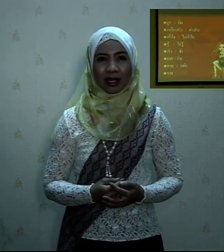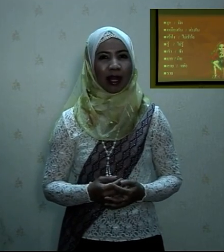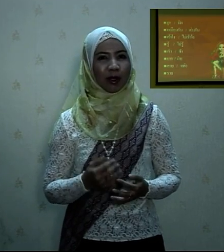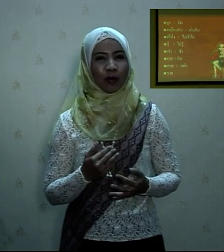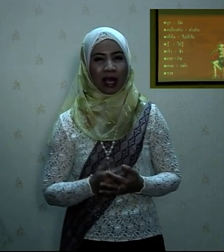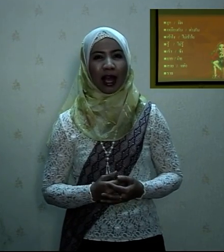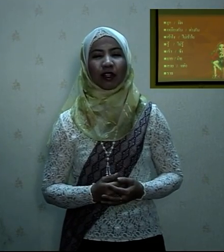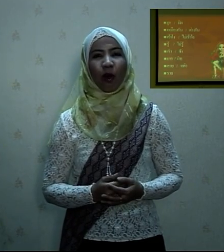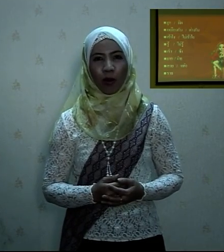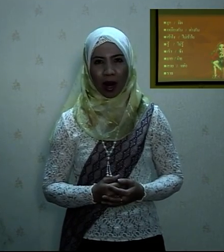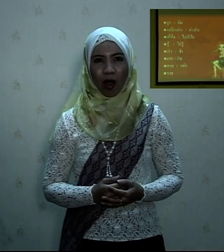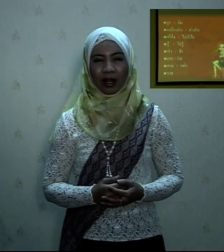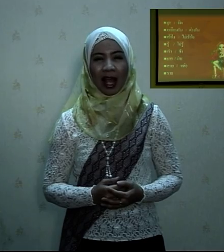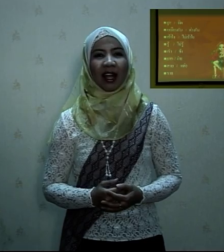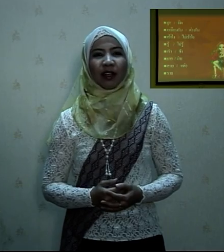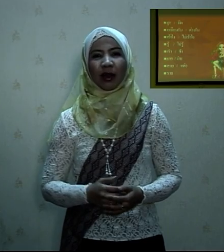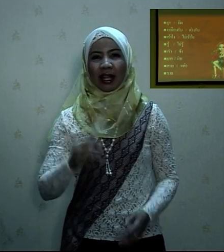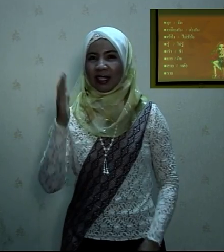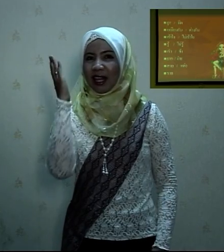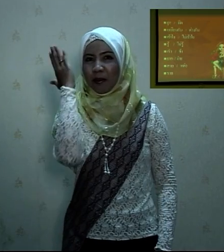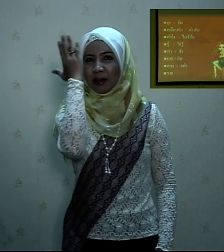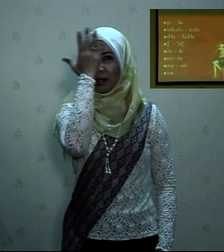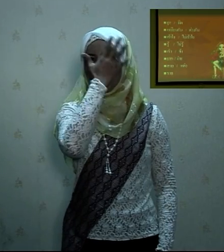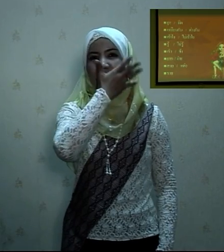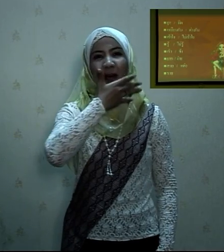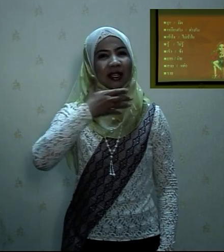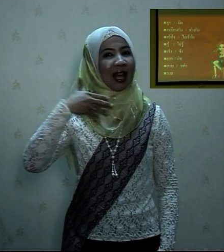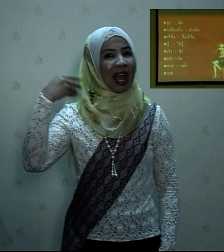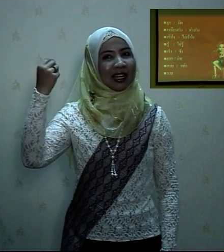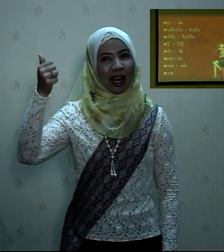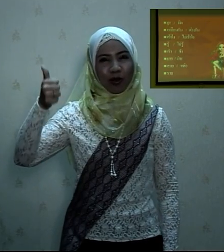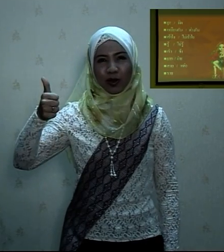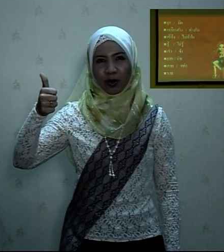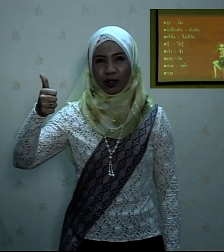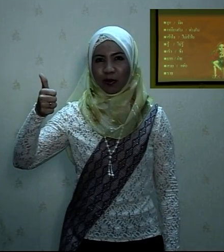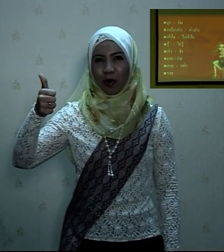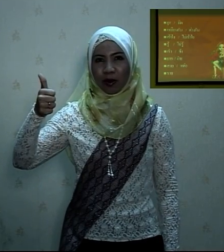ทำที่ผู้ชายก็จะบอกว่าหล่อนะคะโดยการที่นำมือป้ายไปที่หน้าแล้วก็ยกนิ้วโป้ง